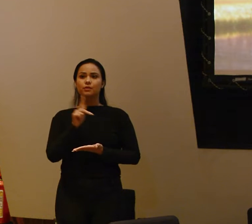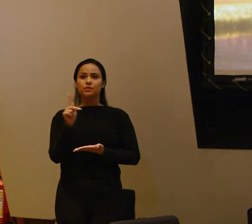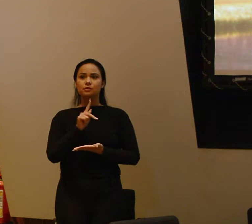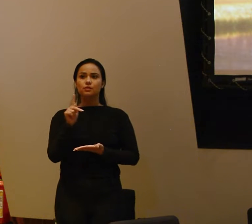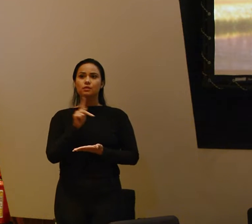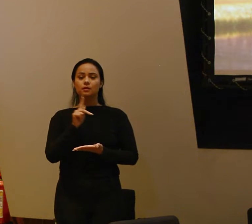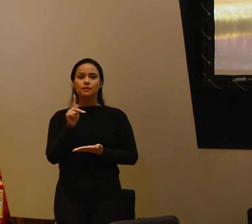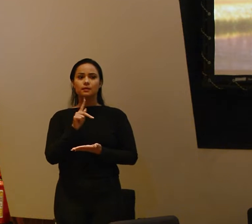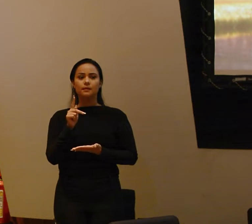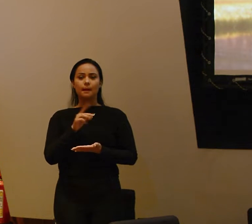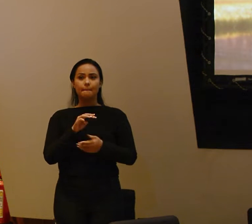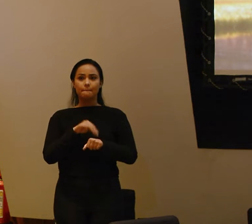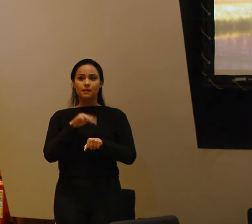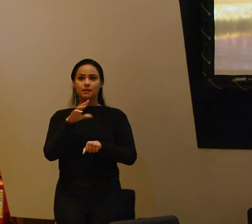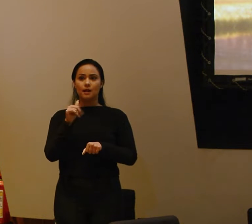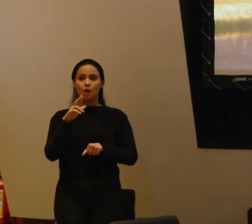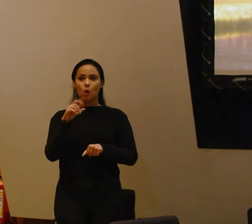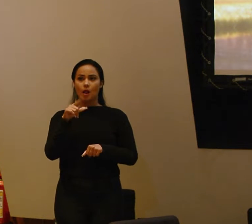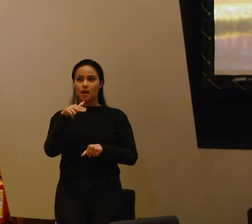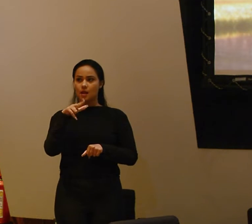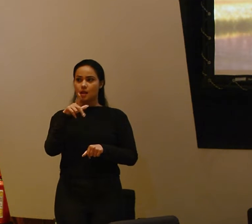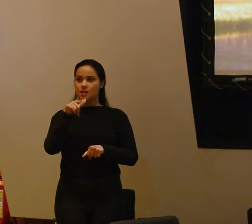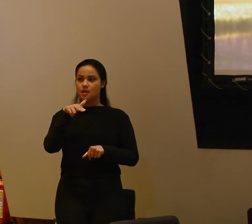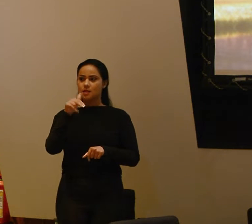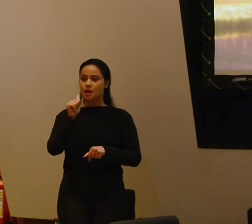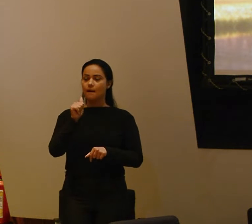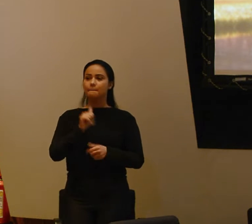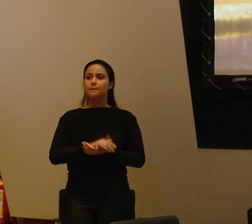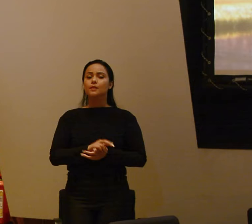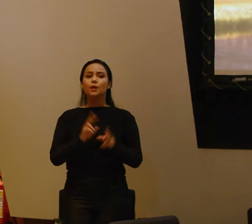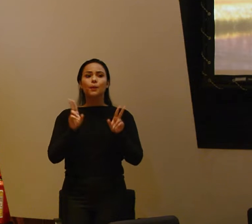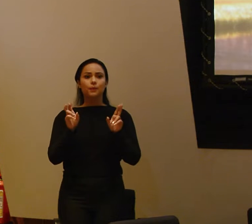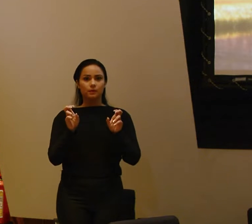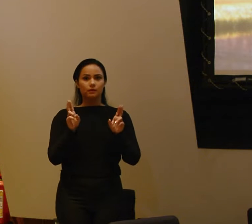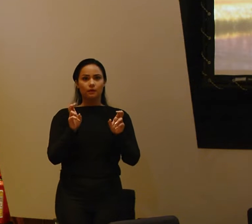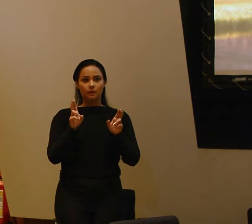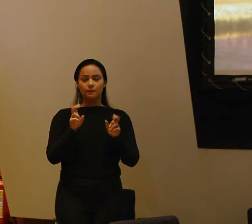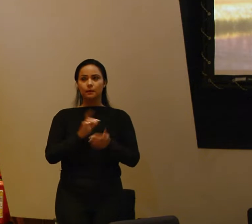professora mestre Carolina Cardoso. Os temas: